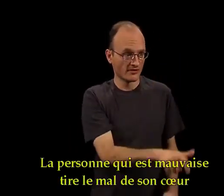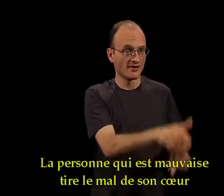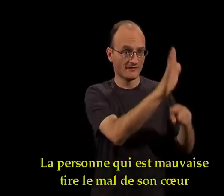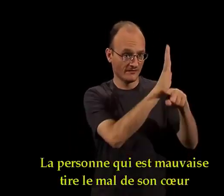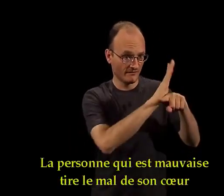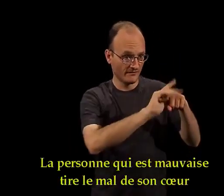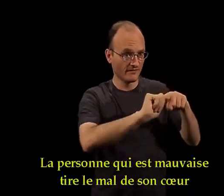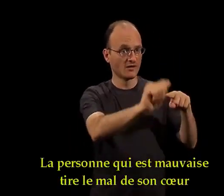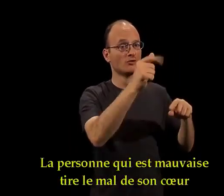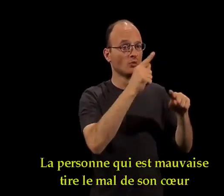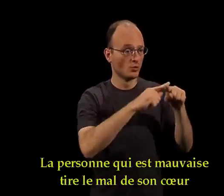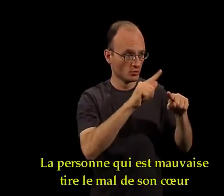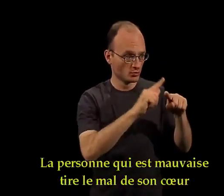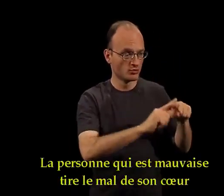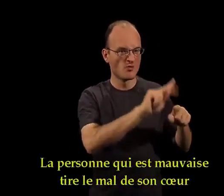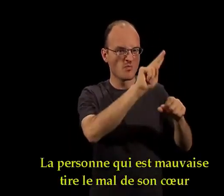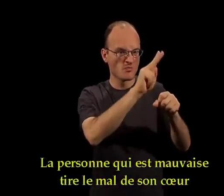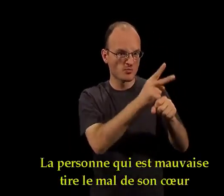La personne qui est mauvaise tire le mal de son cœur,